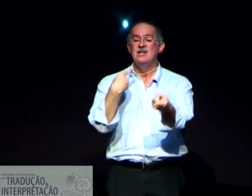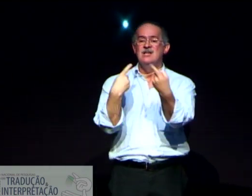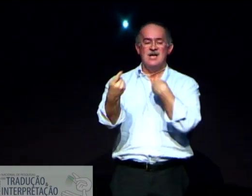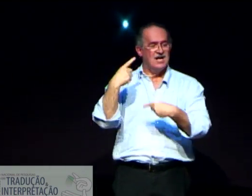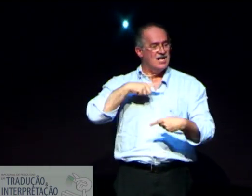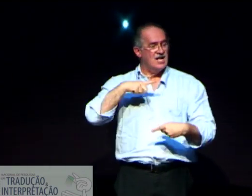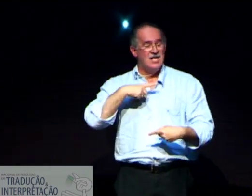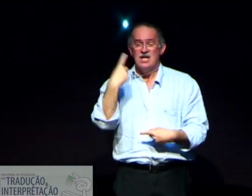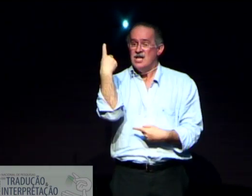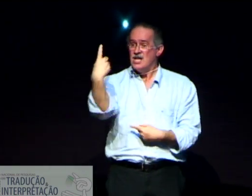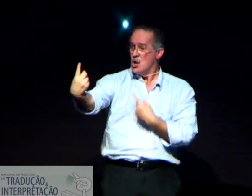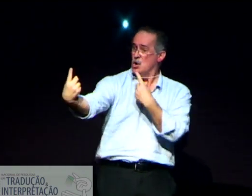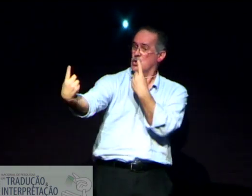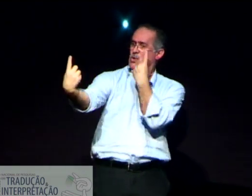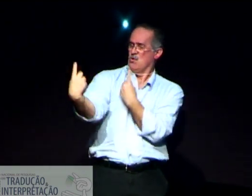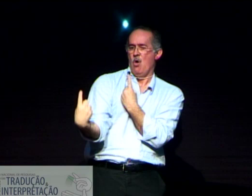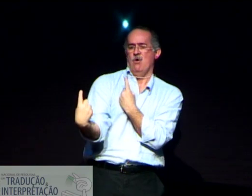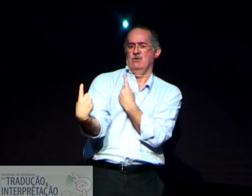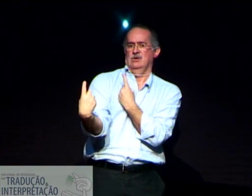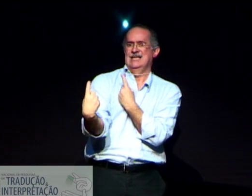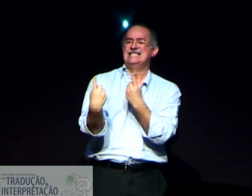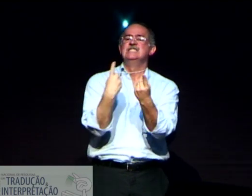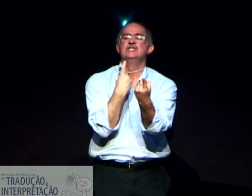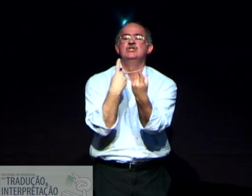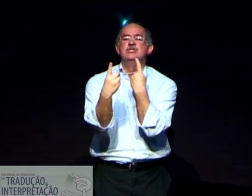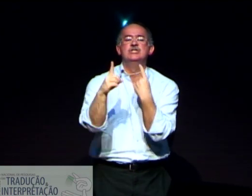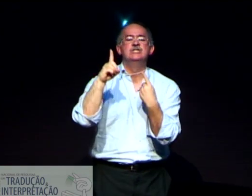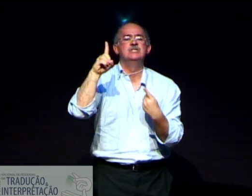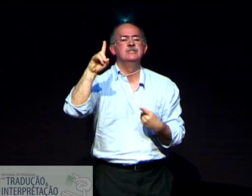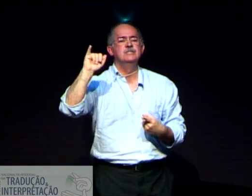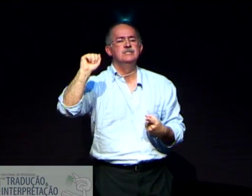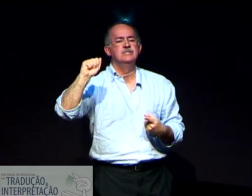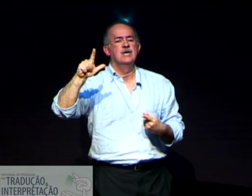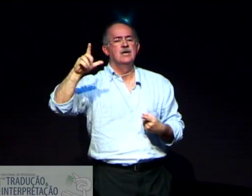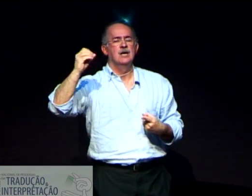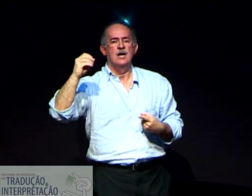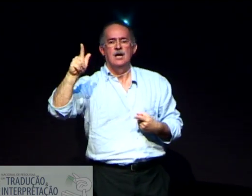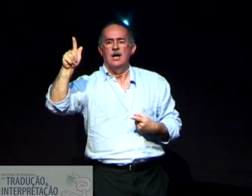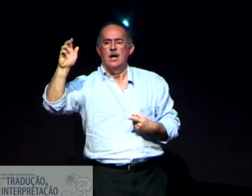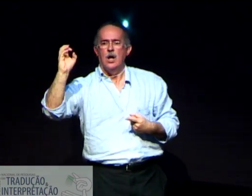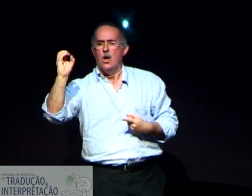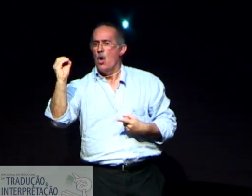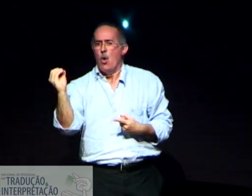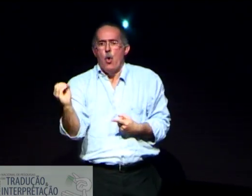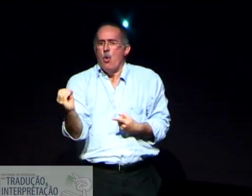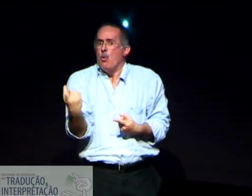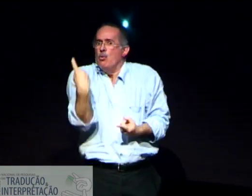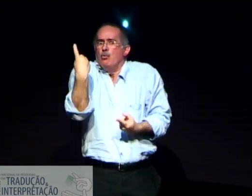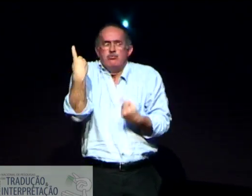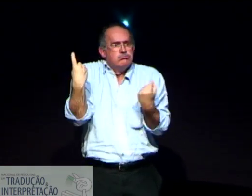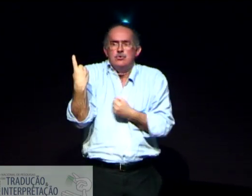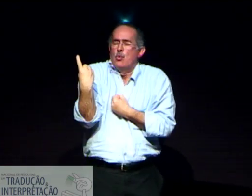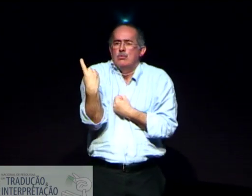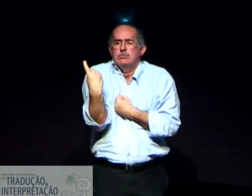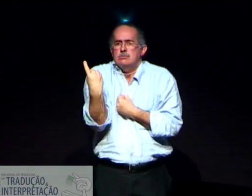a alteridade define o ser humano, pois o outro é indispensável para sua